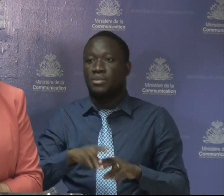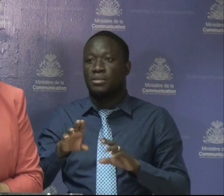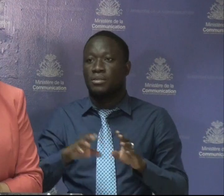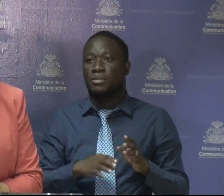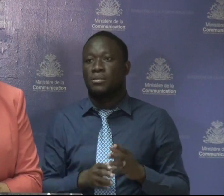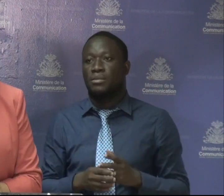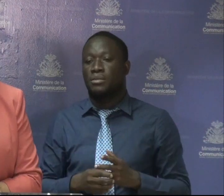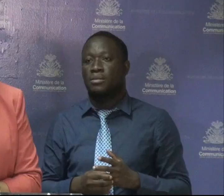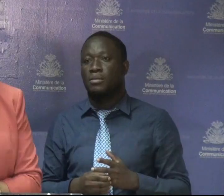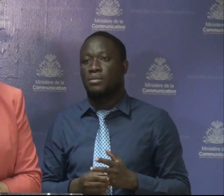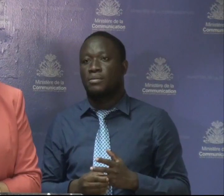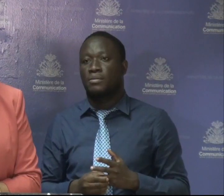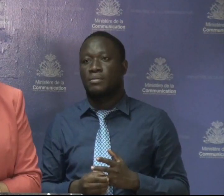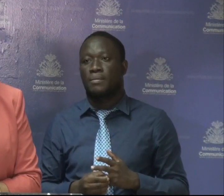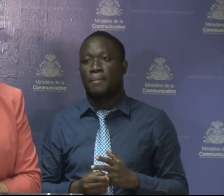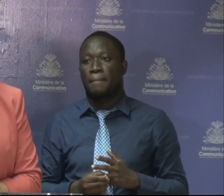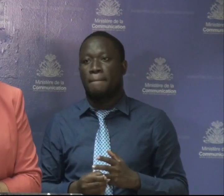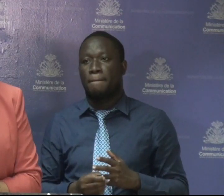Ok.